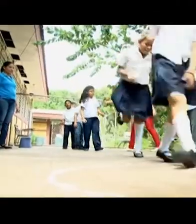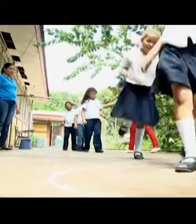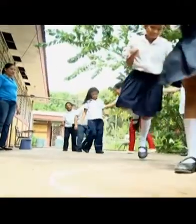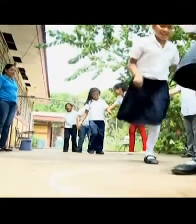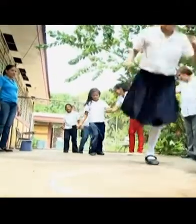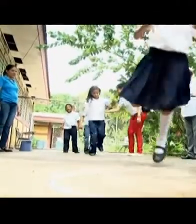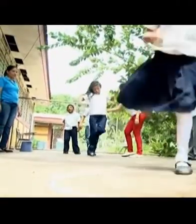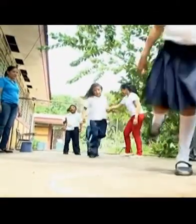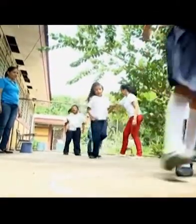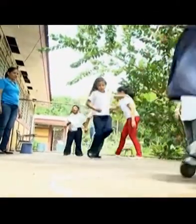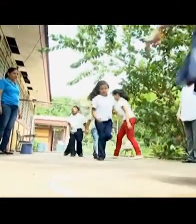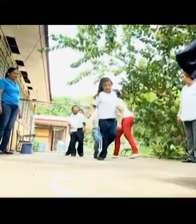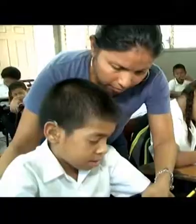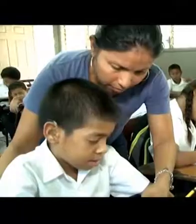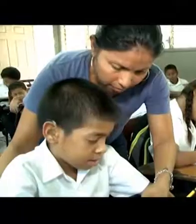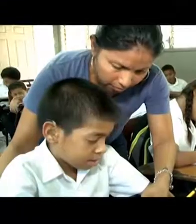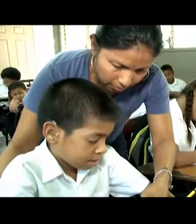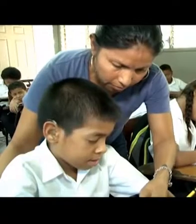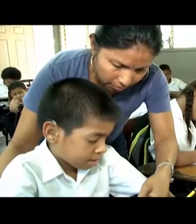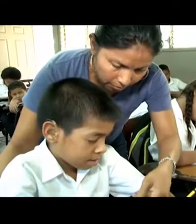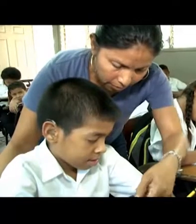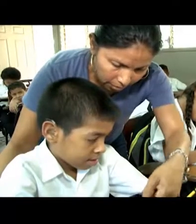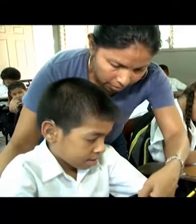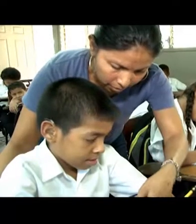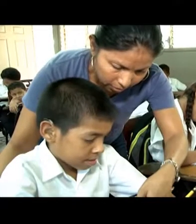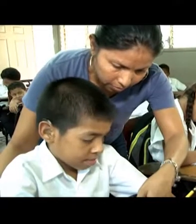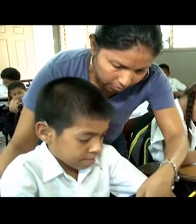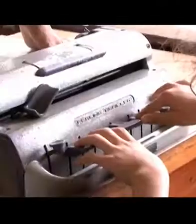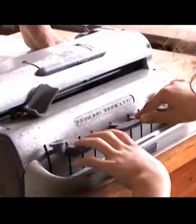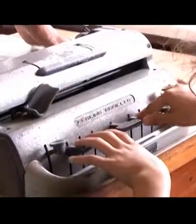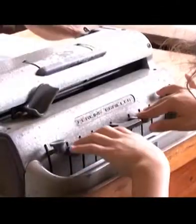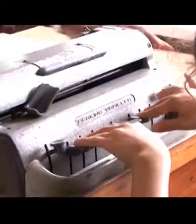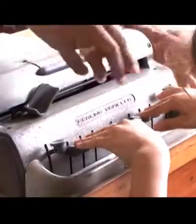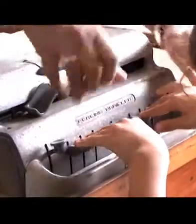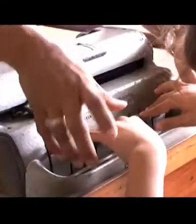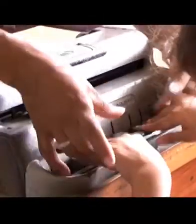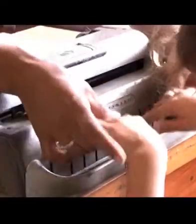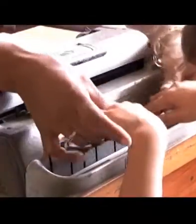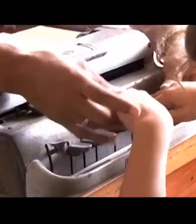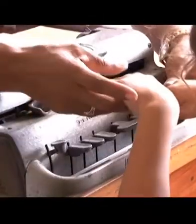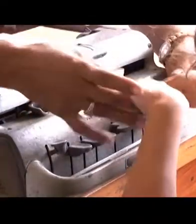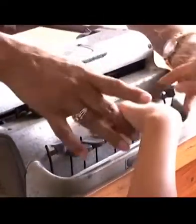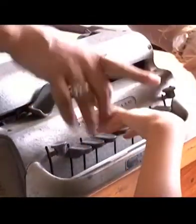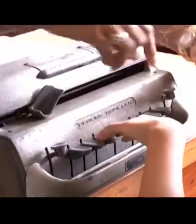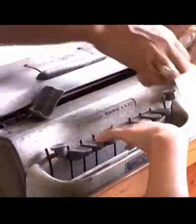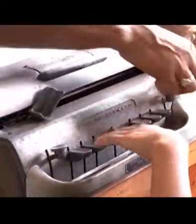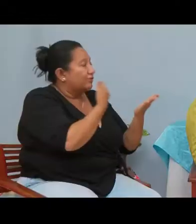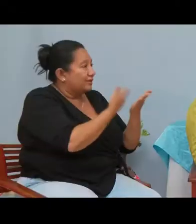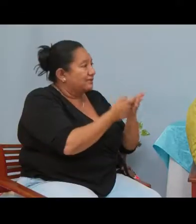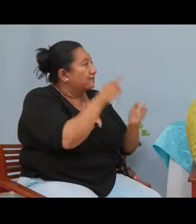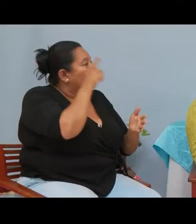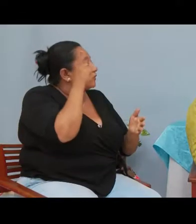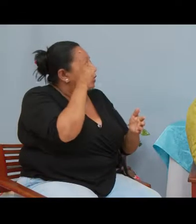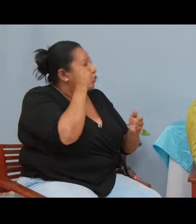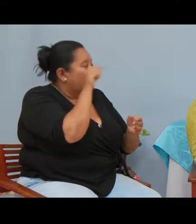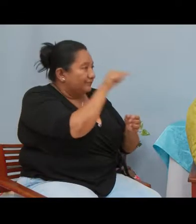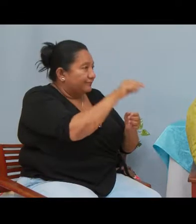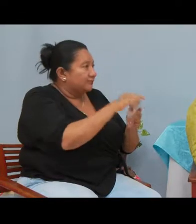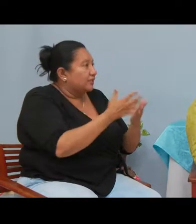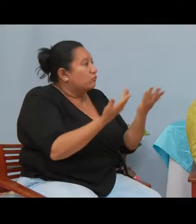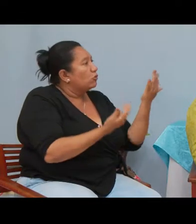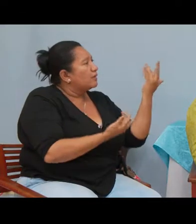son primordiales, y sobre todo ese trabajo con la familia. Muy bien, gracias. Luis, ¿y